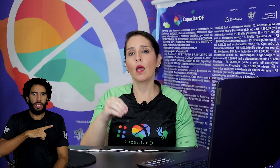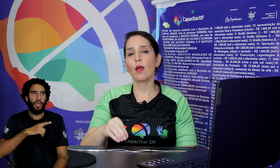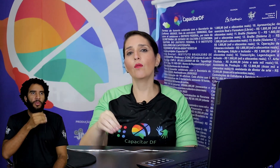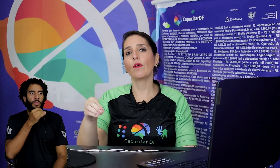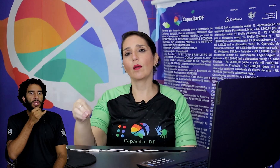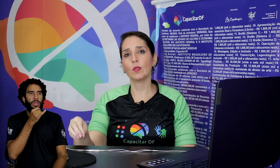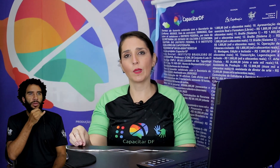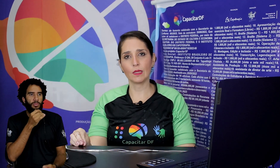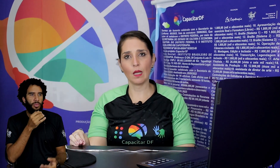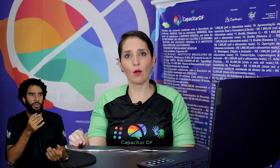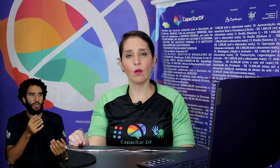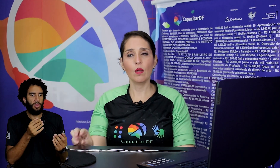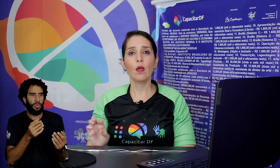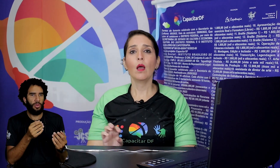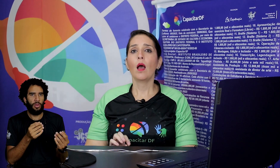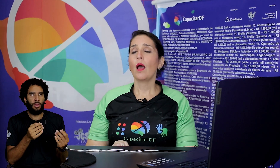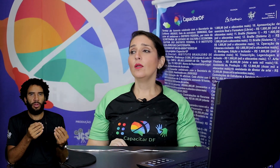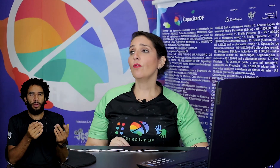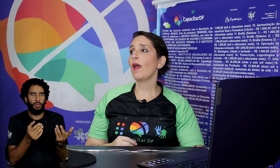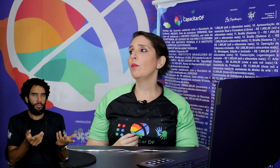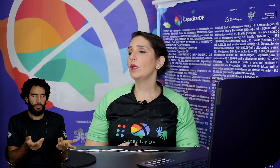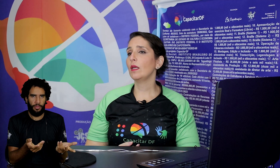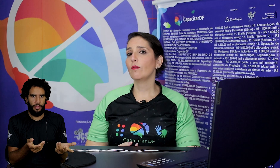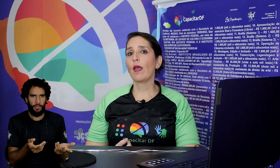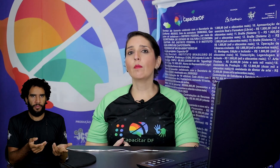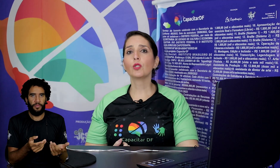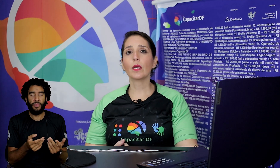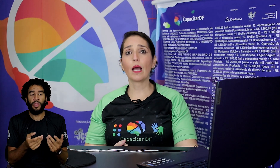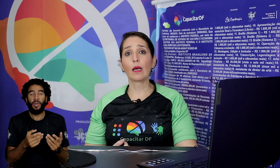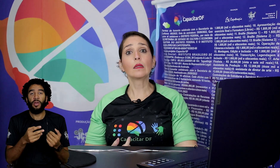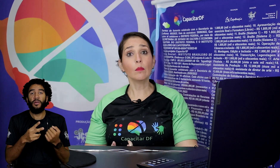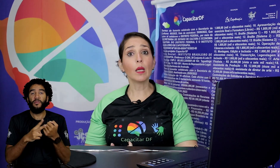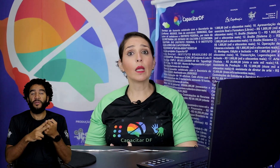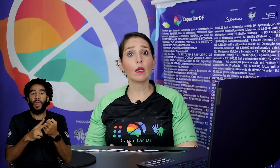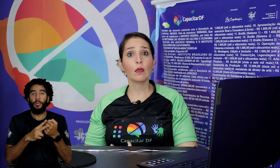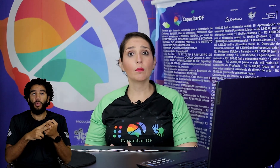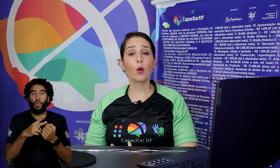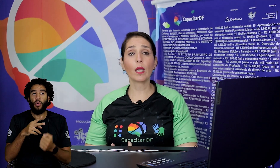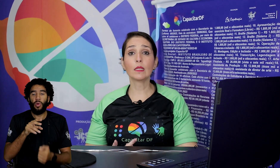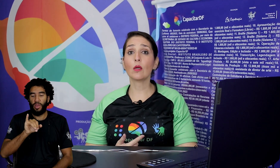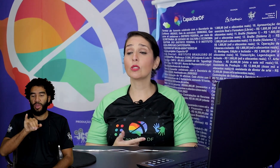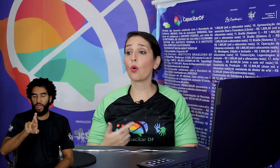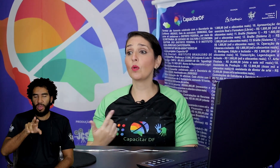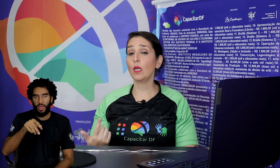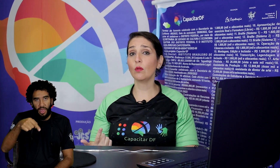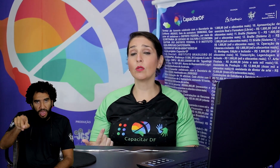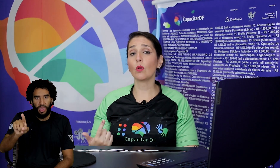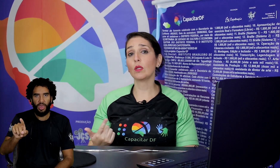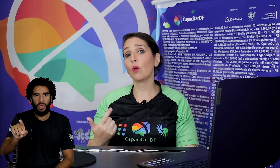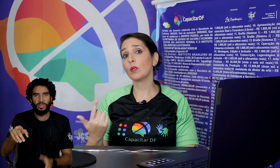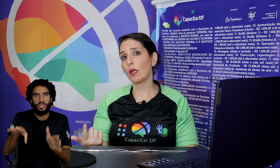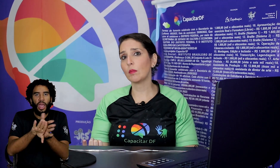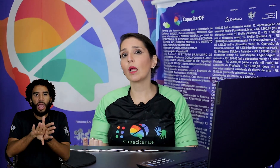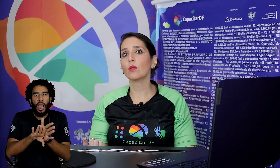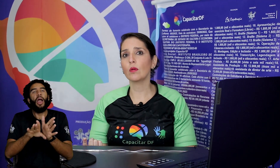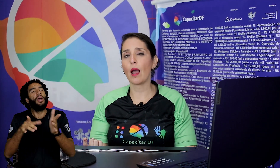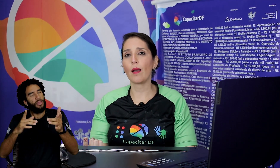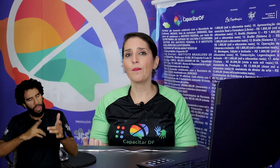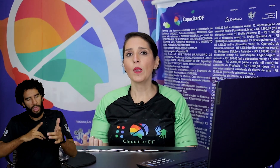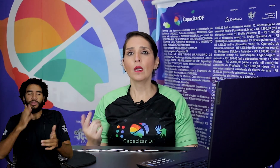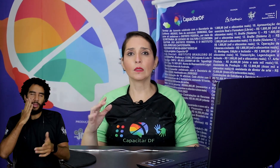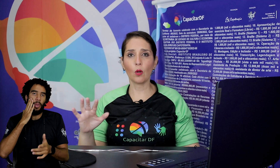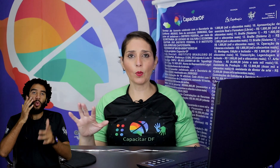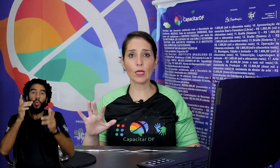espacial, é um verbo espacial. E o verbo ir, verbo chegar, também. Porque se eu estou indo a um determinado